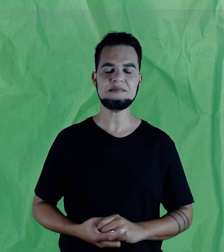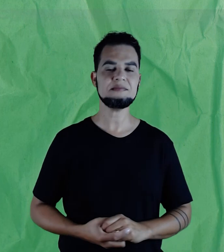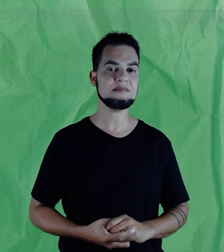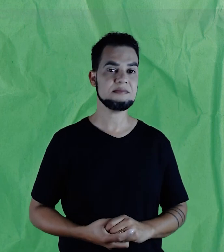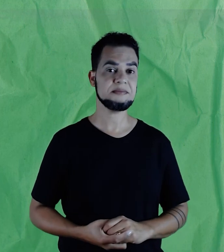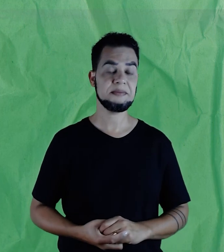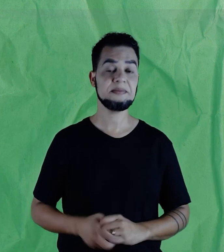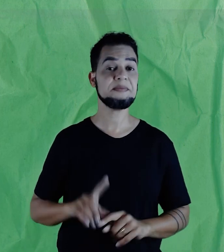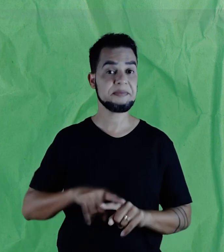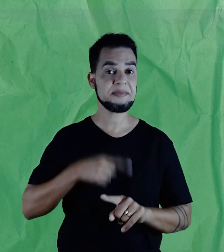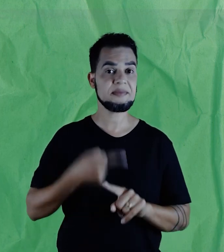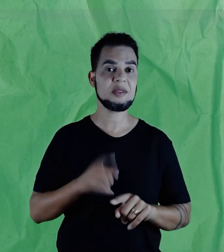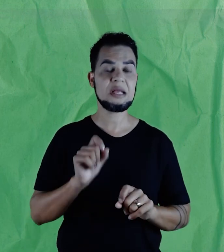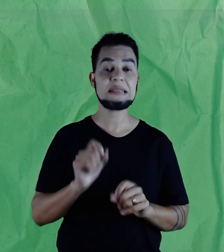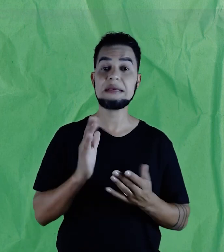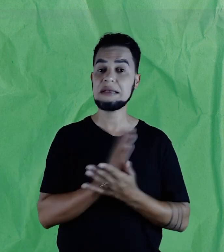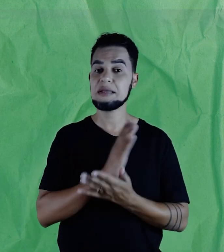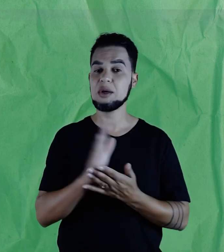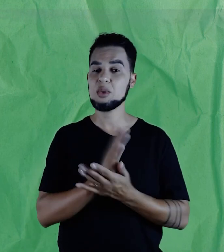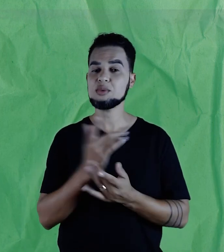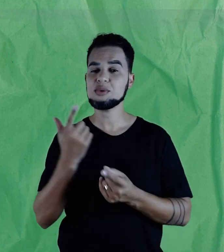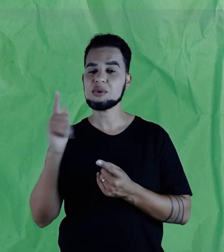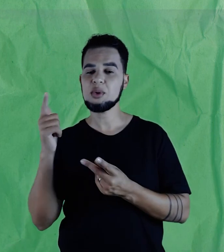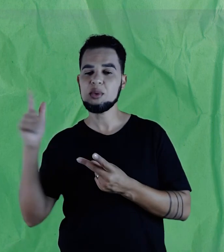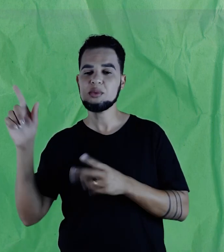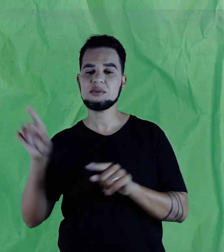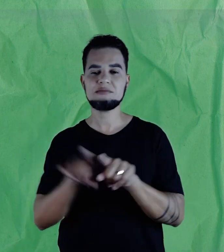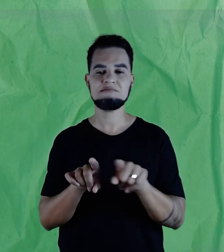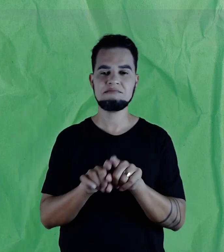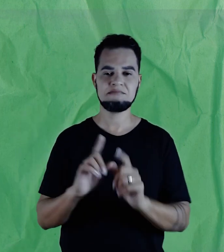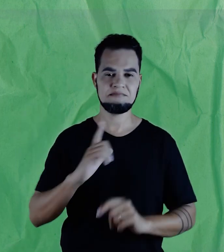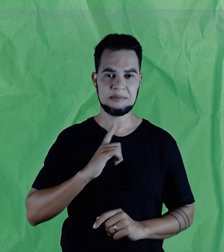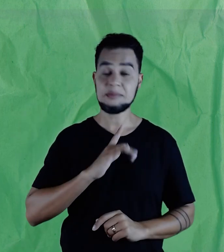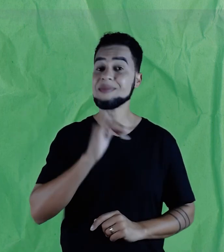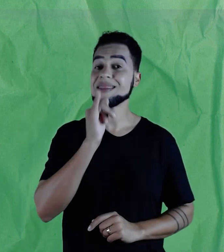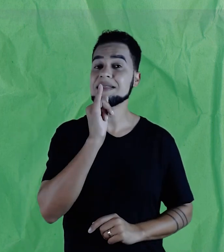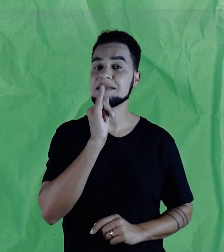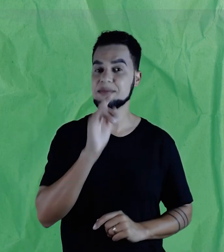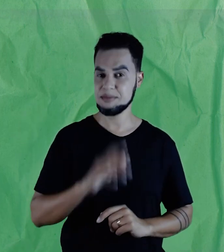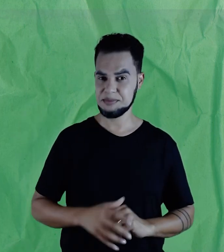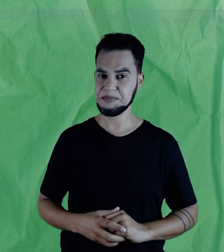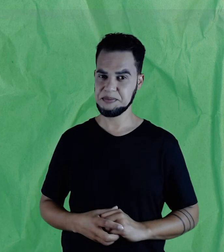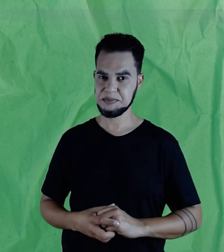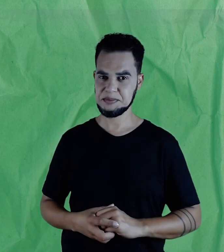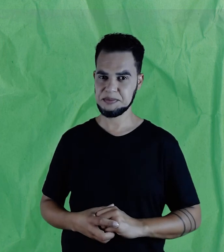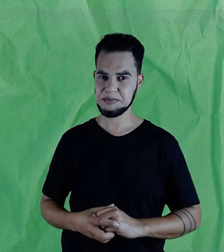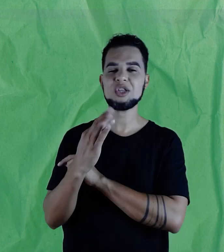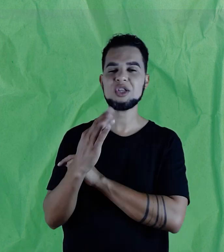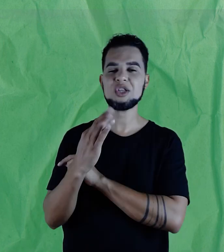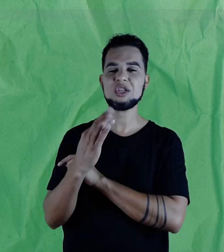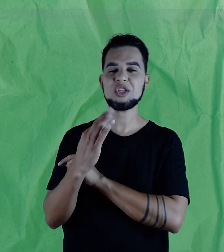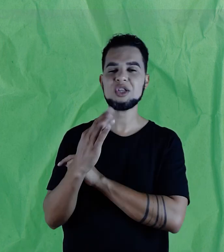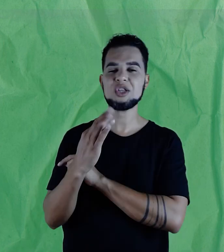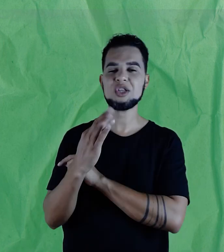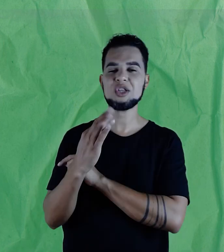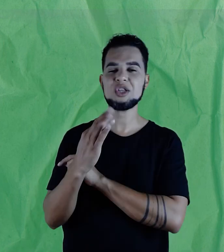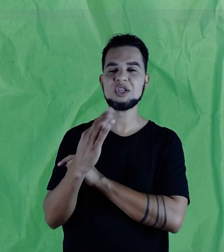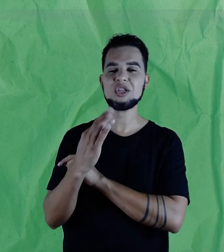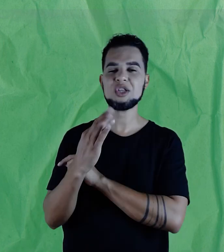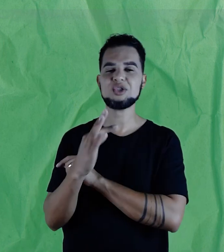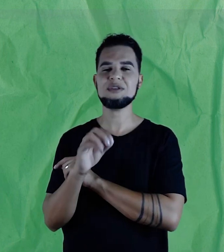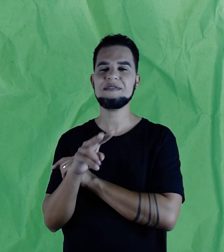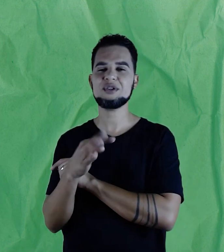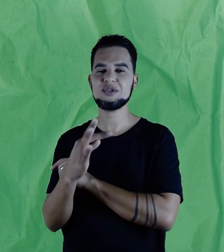Além disso, a gente tem alguns outros aqui, como por exemplo o Activity, né? O